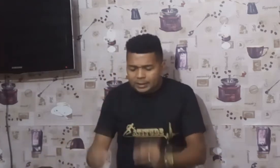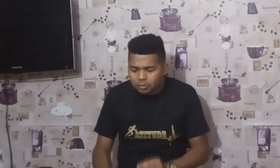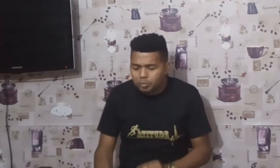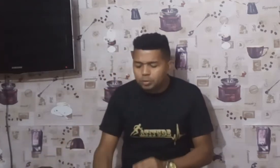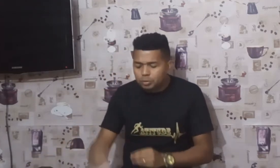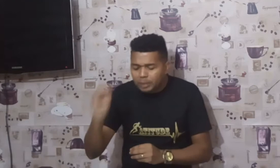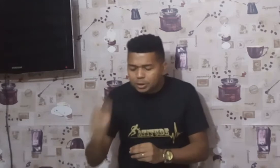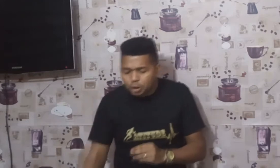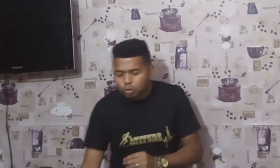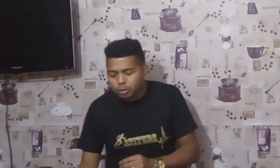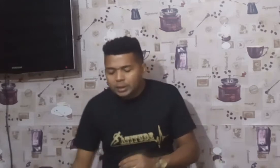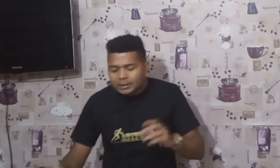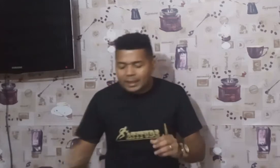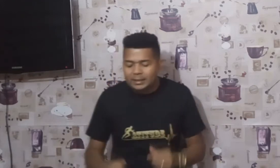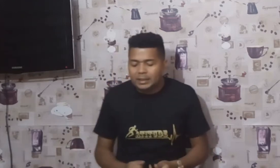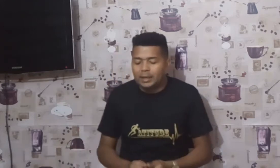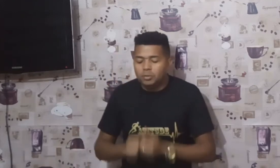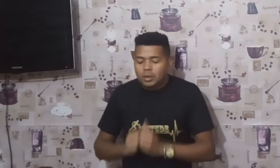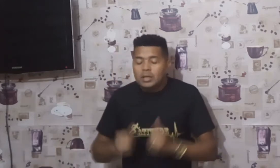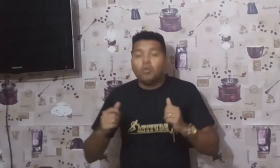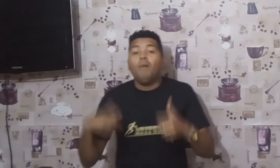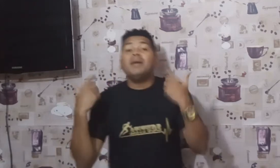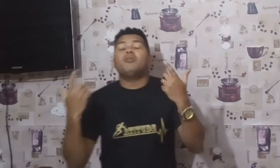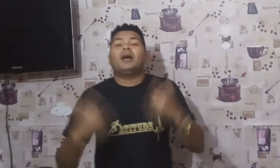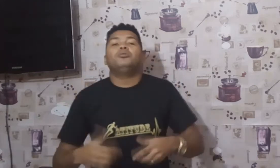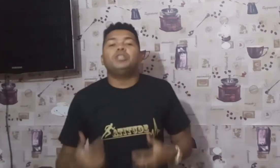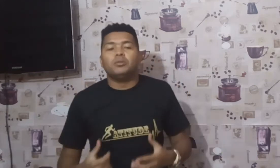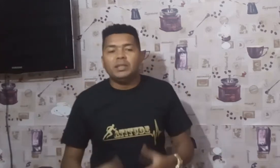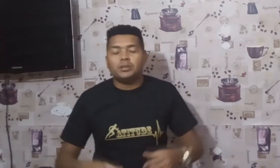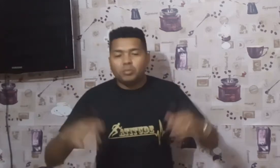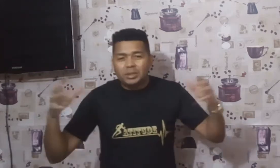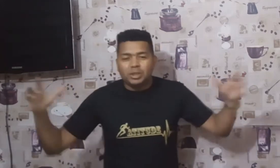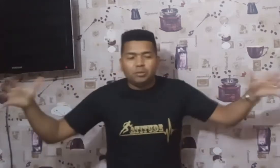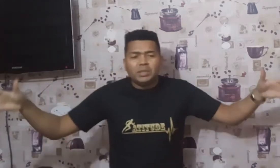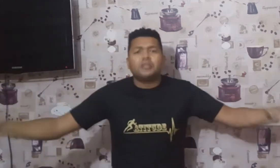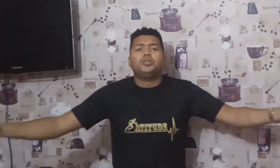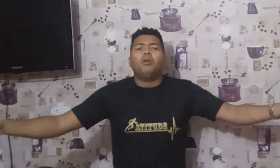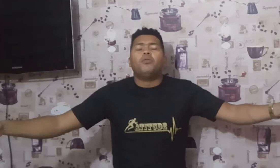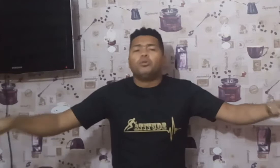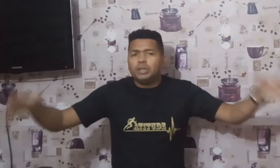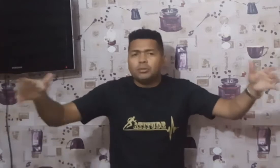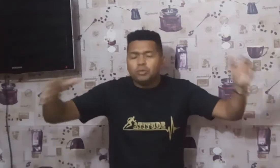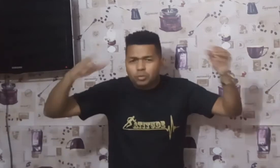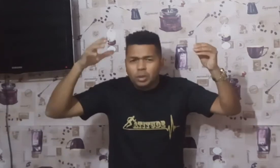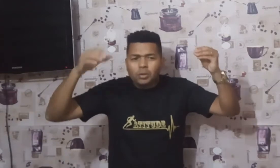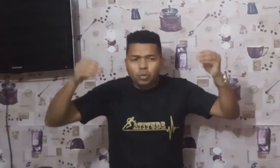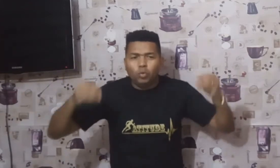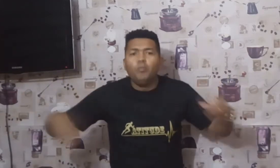Terceiro domingo do mês de julho será dedicado em comemorar o dia do ministro. Dia do ministro de louvor, o dia do grupo